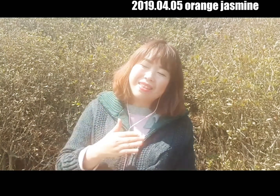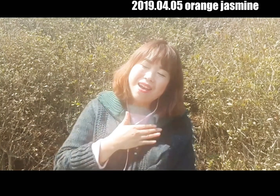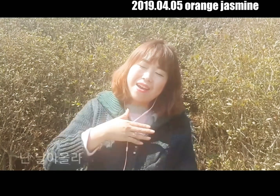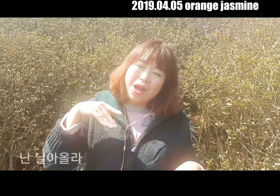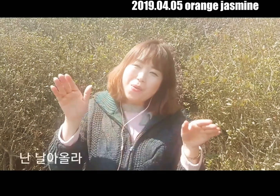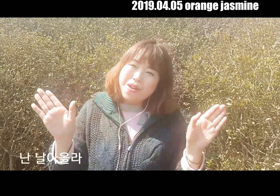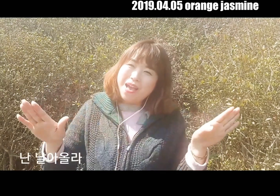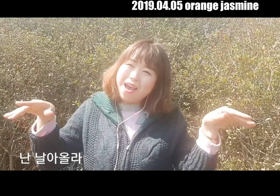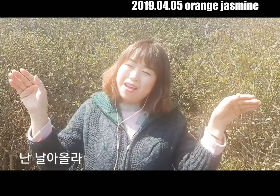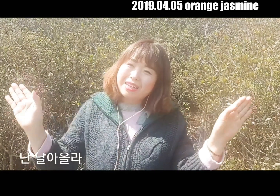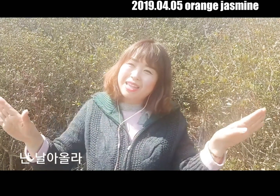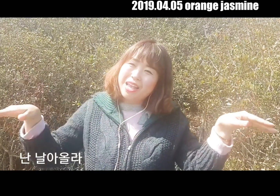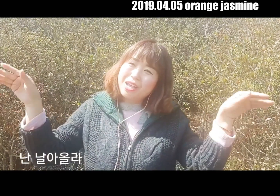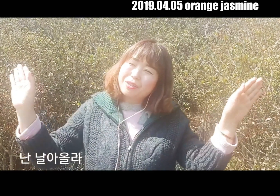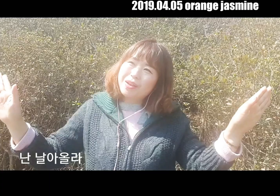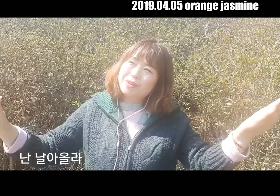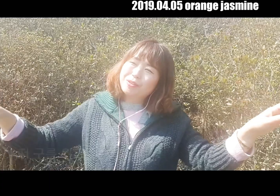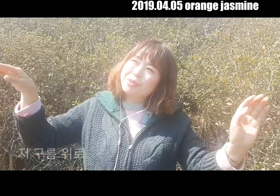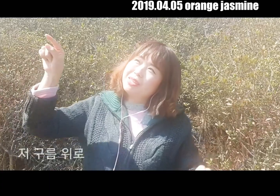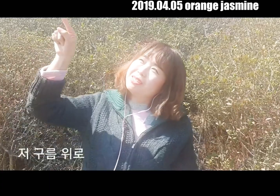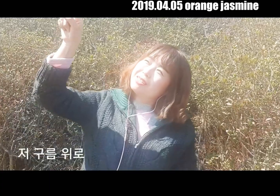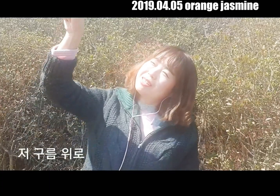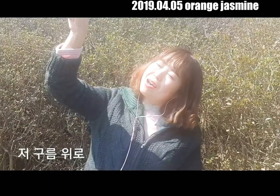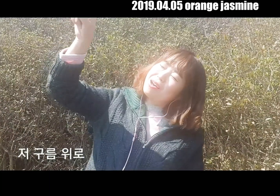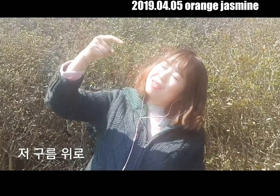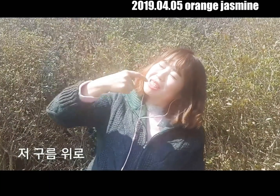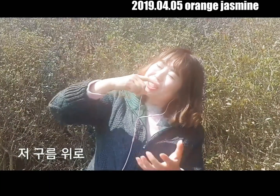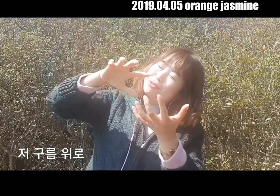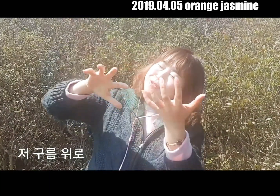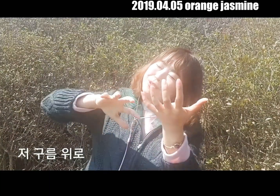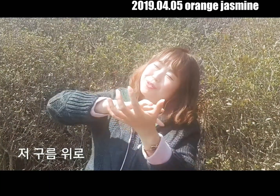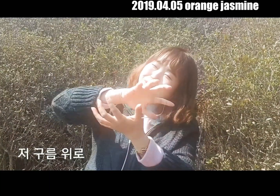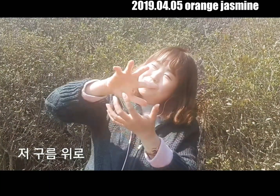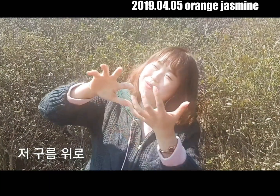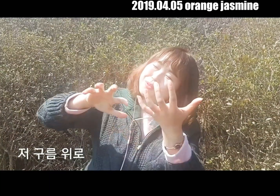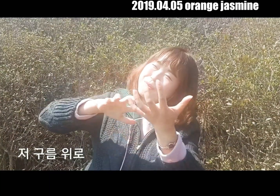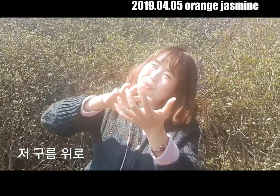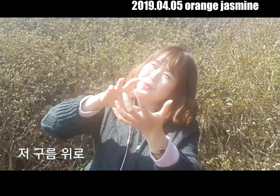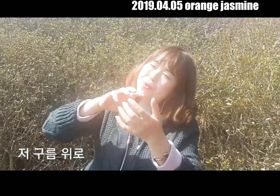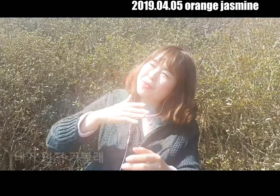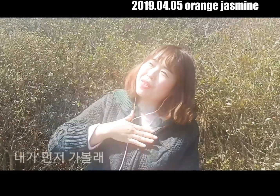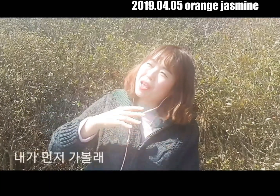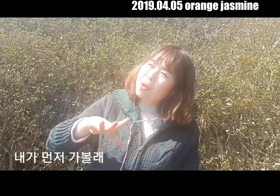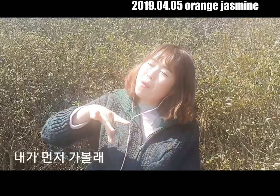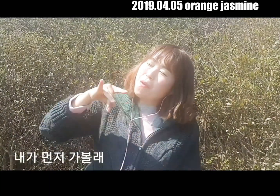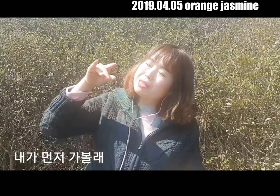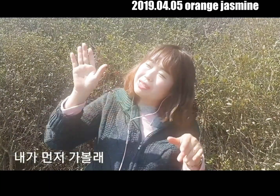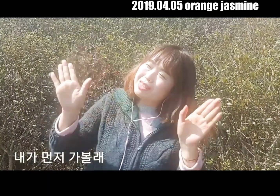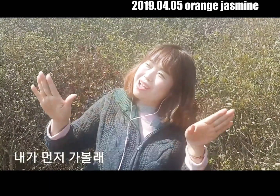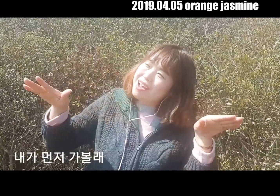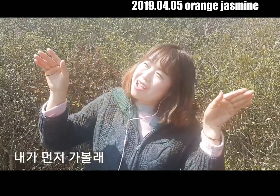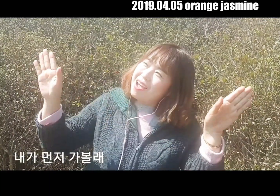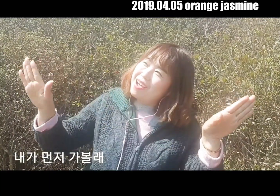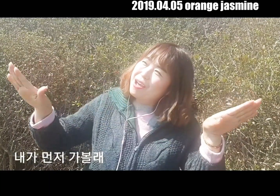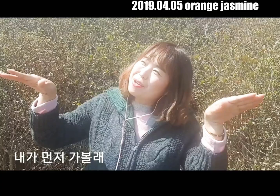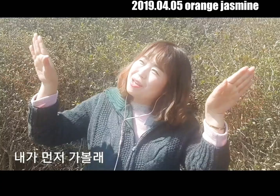난 날아올라 저 구름 위로 내가 먼저 가볼래.